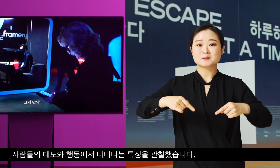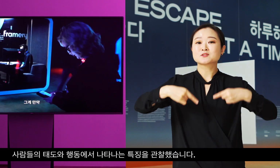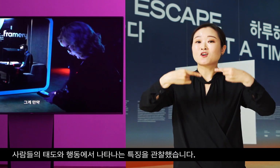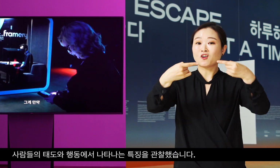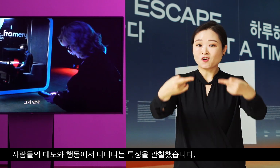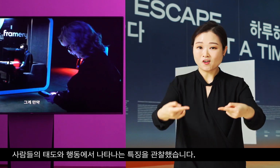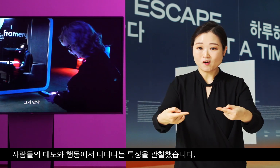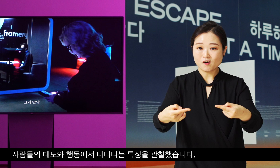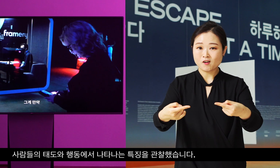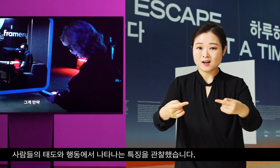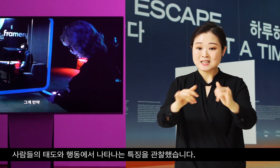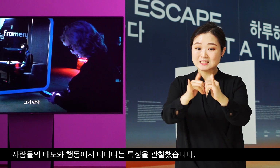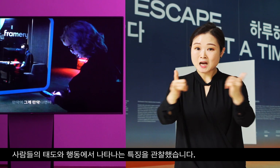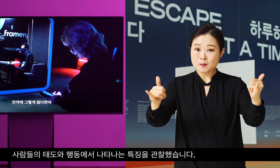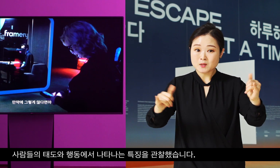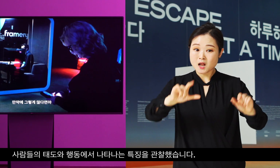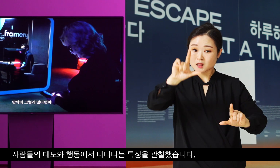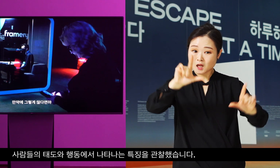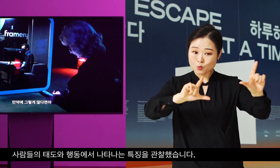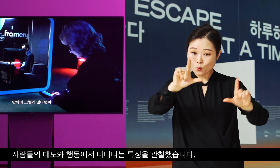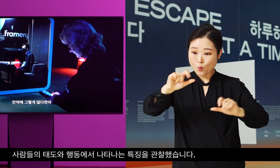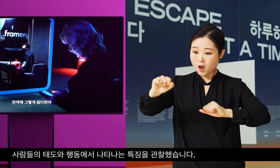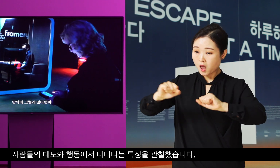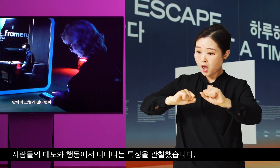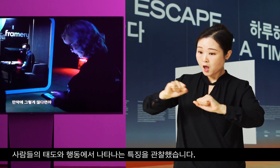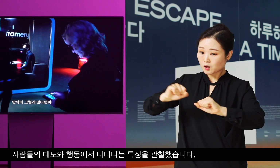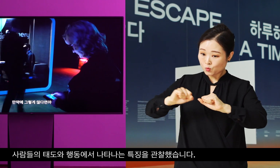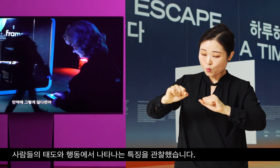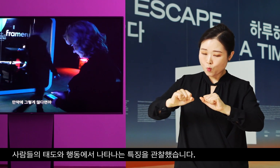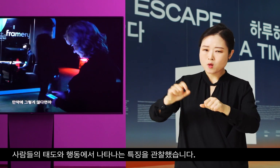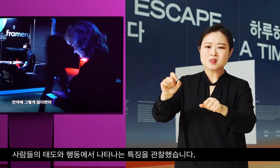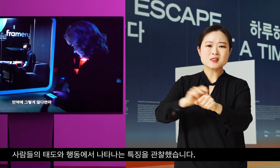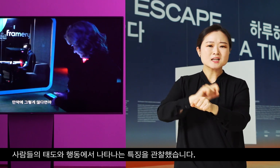사람들의 태도와 행동에서 나타나는 특징을 관찰했습니다.